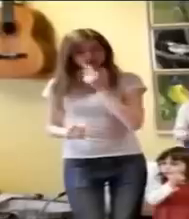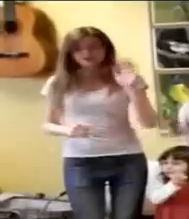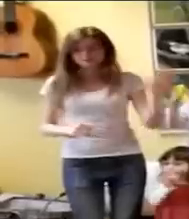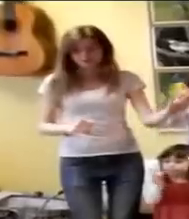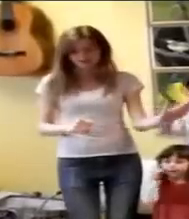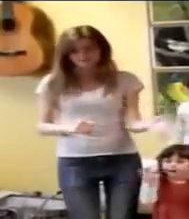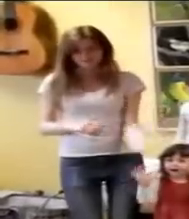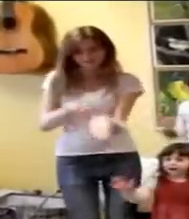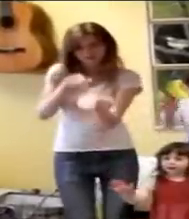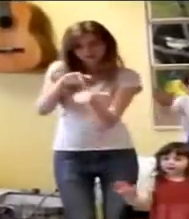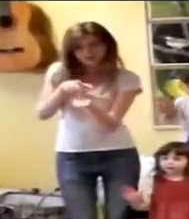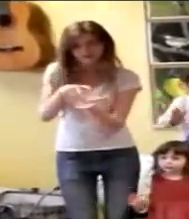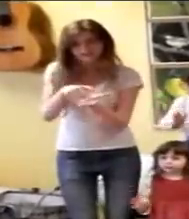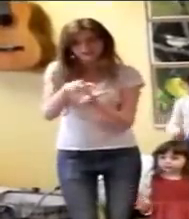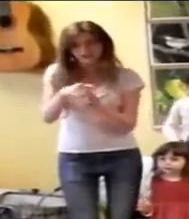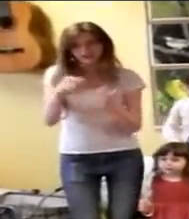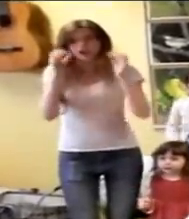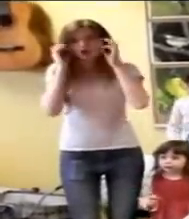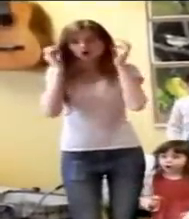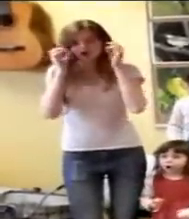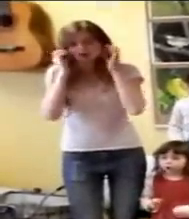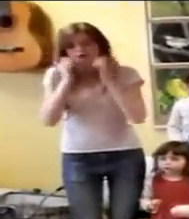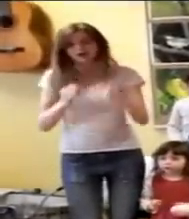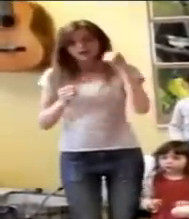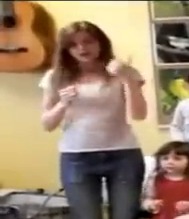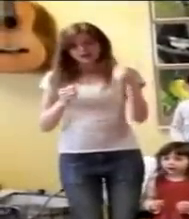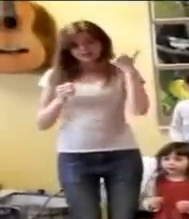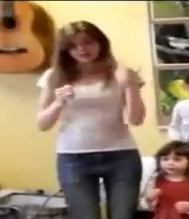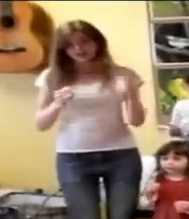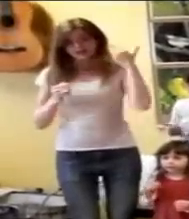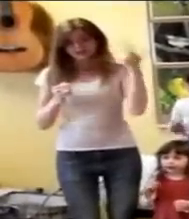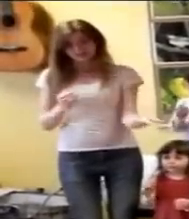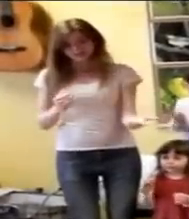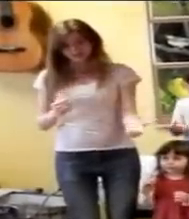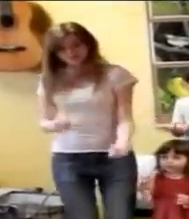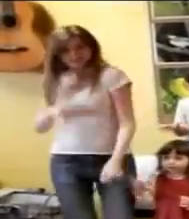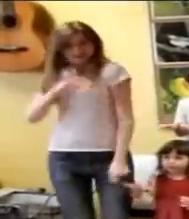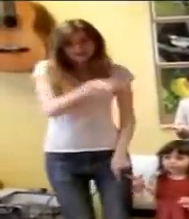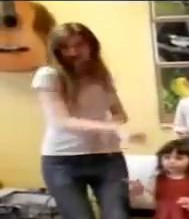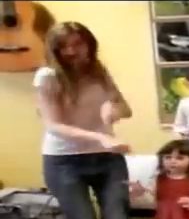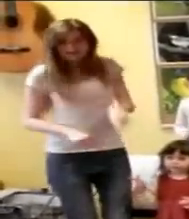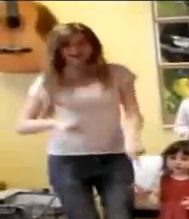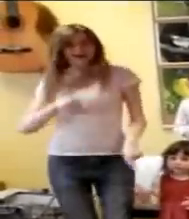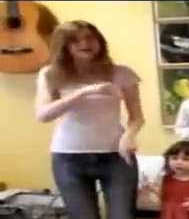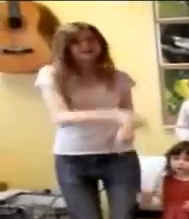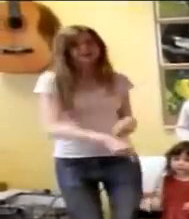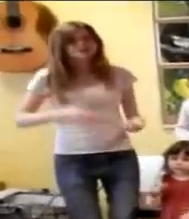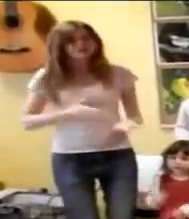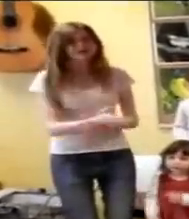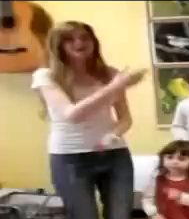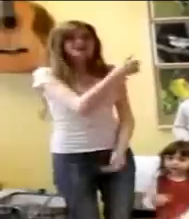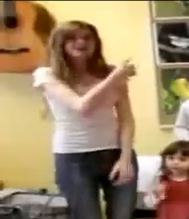Idzie kod, raz i trzy, składa się przez